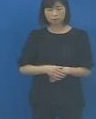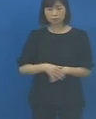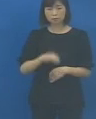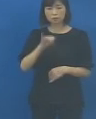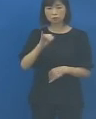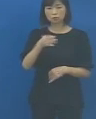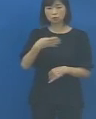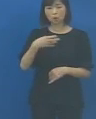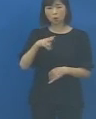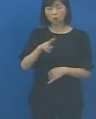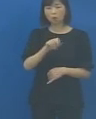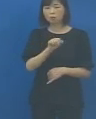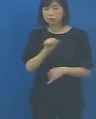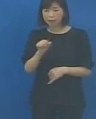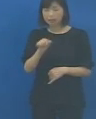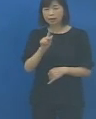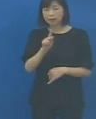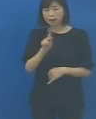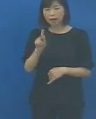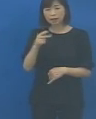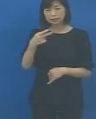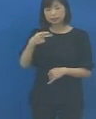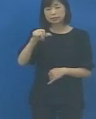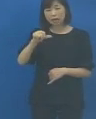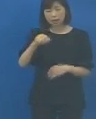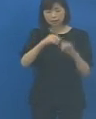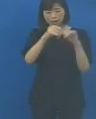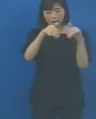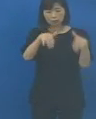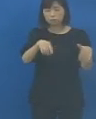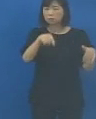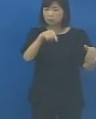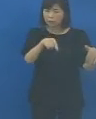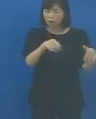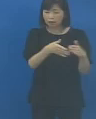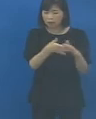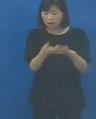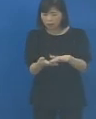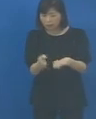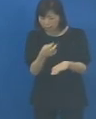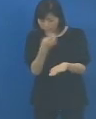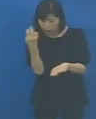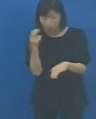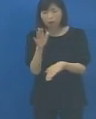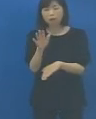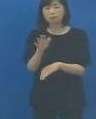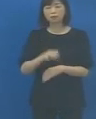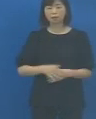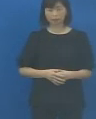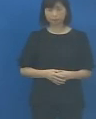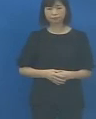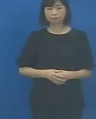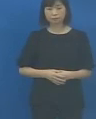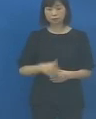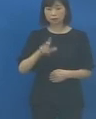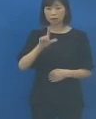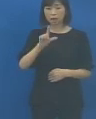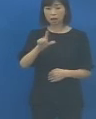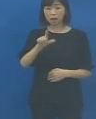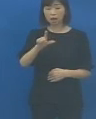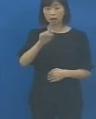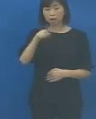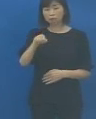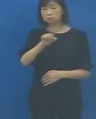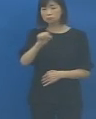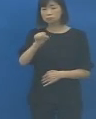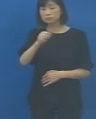たり、まあ、その砂丘の中で、まあ、発見をされたということがありました。まあ、実はあのレンジャーだとは、あの主